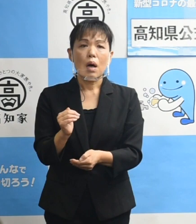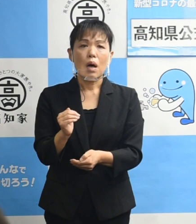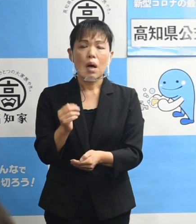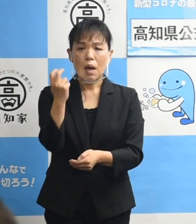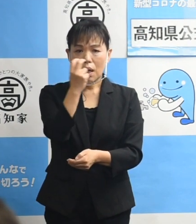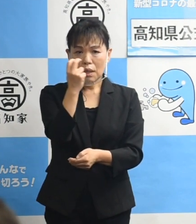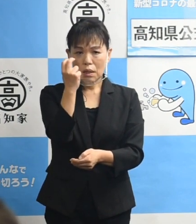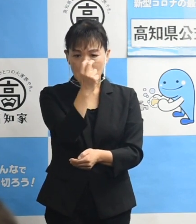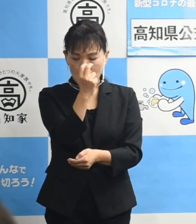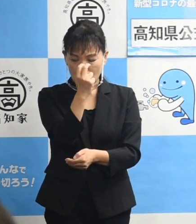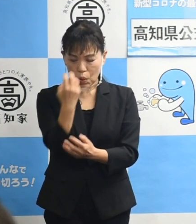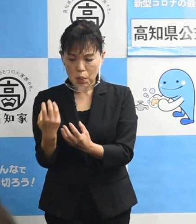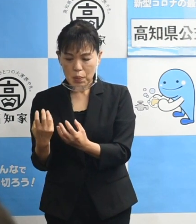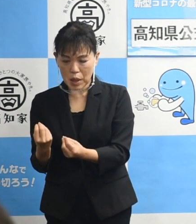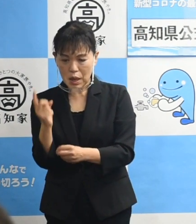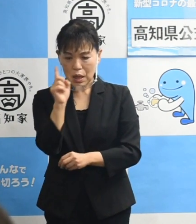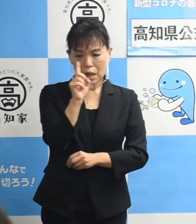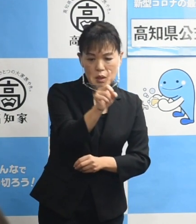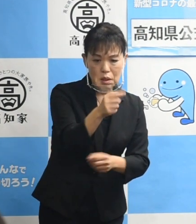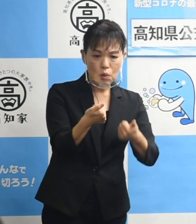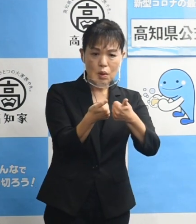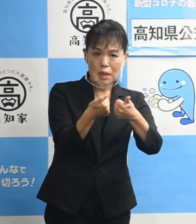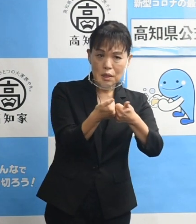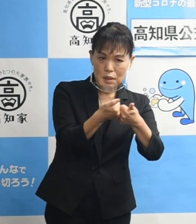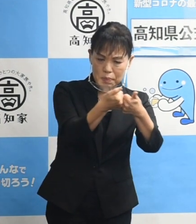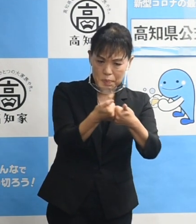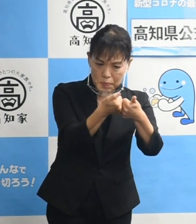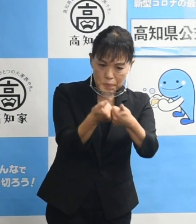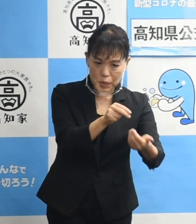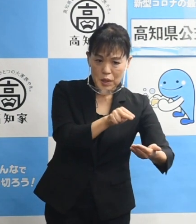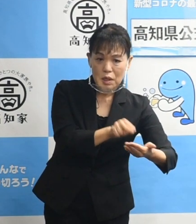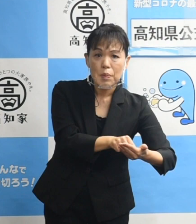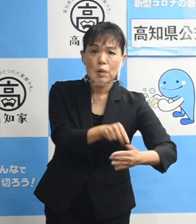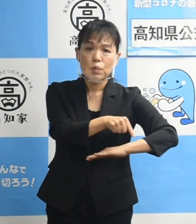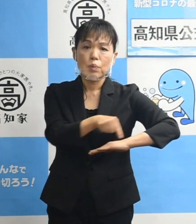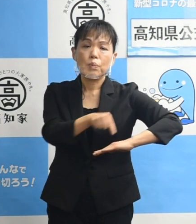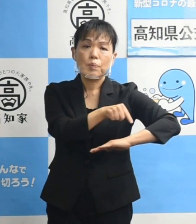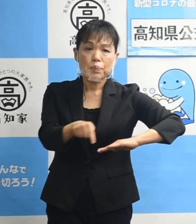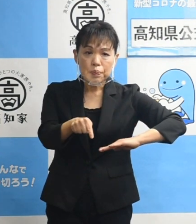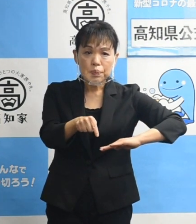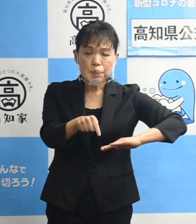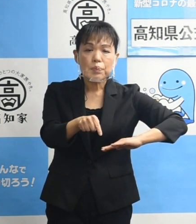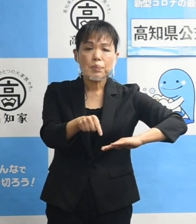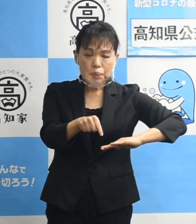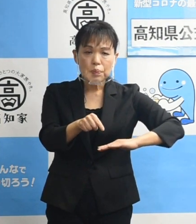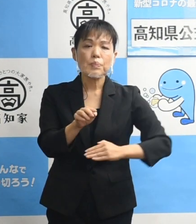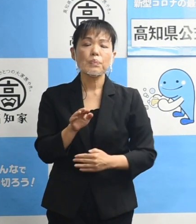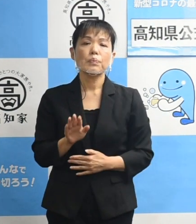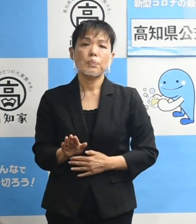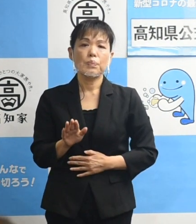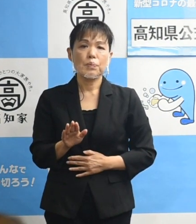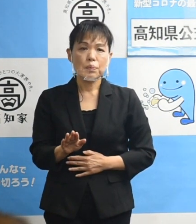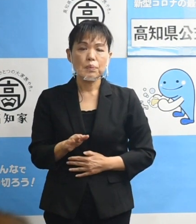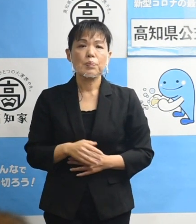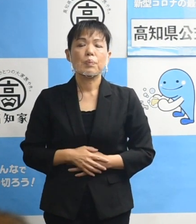検討作業を経まして明日の会議で最終的に決定いたしますが、現時点で検討しております素